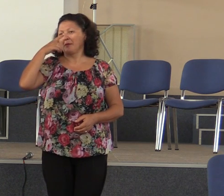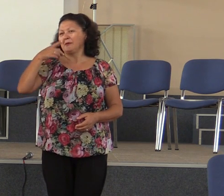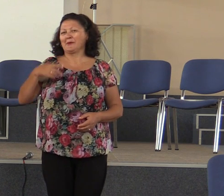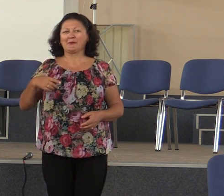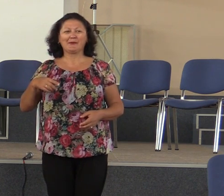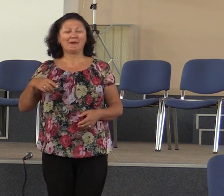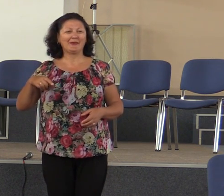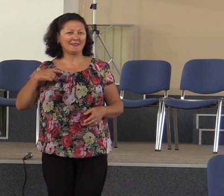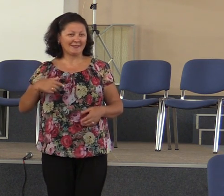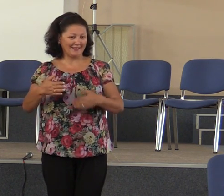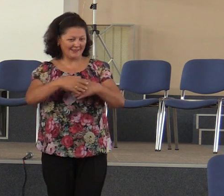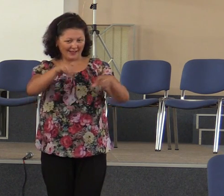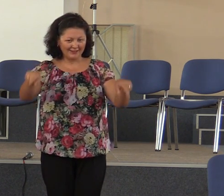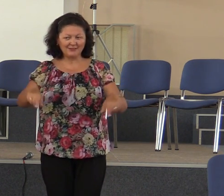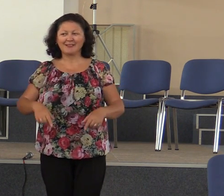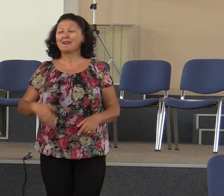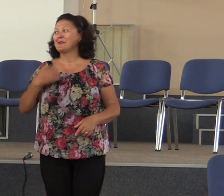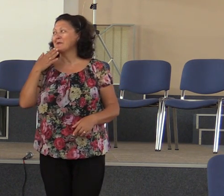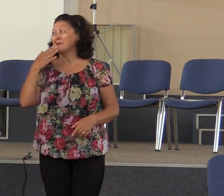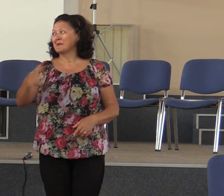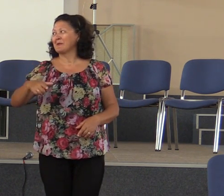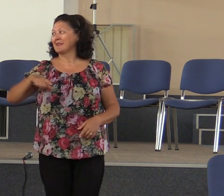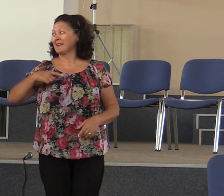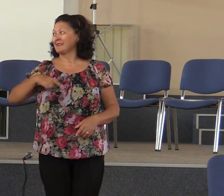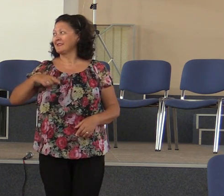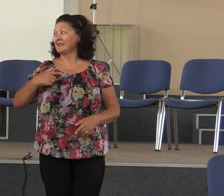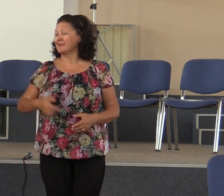că existați. Aș vrea să spun